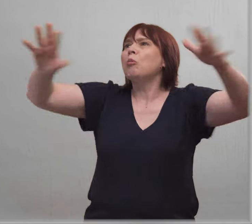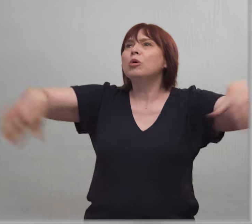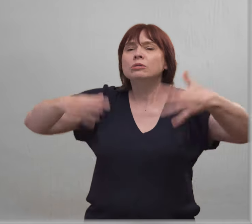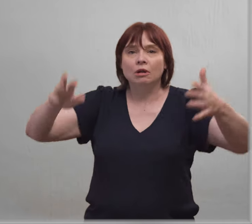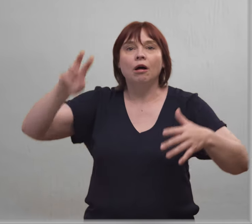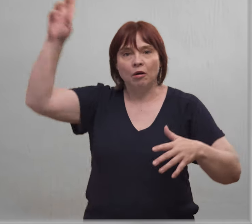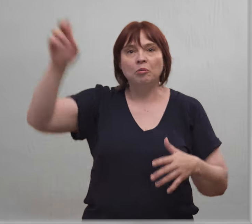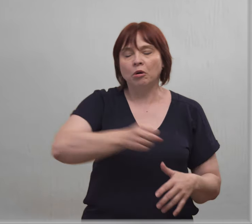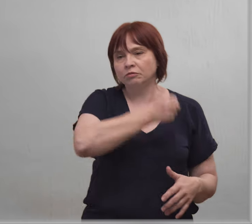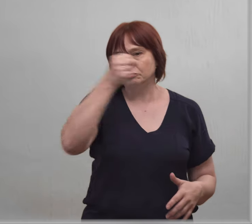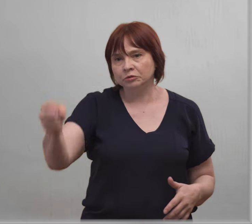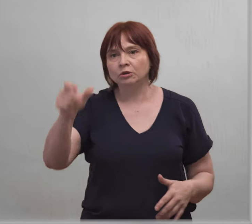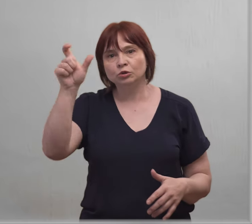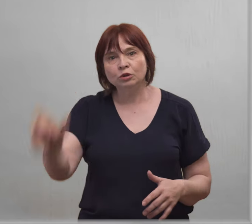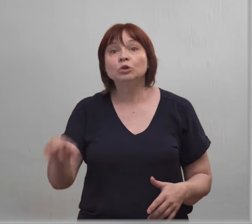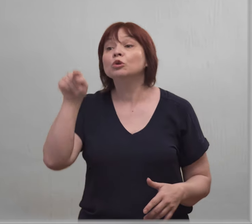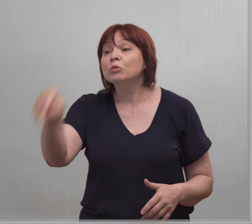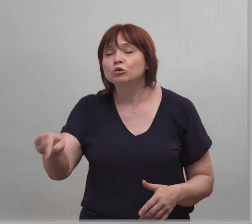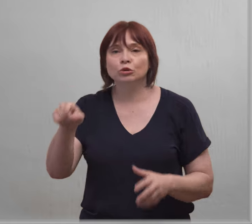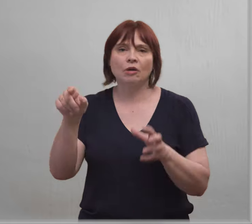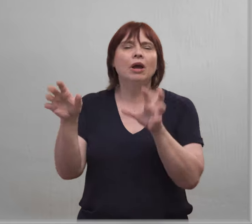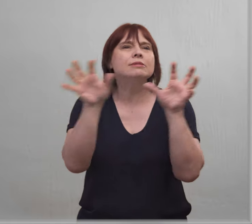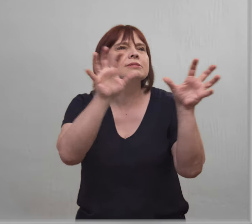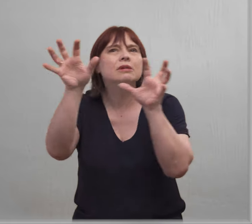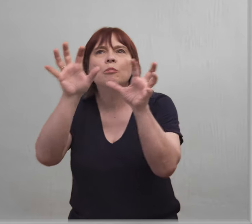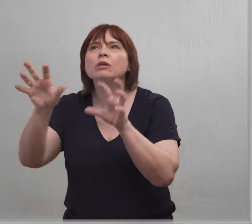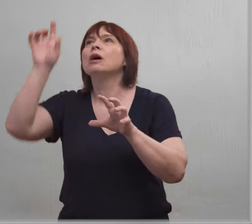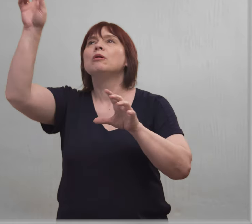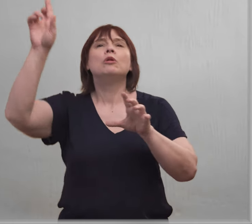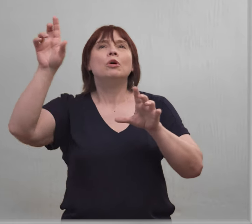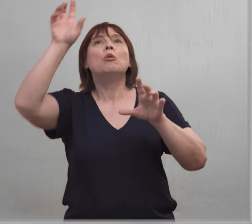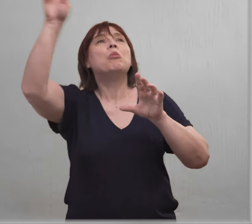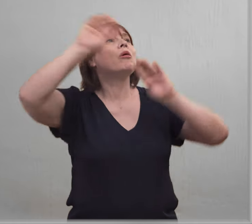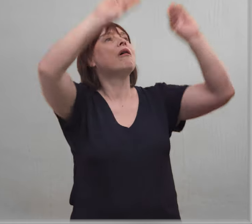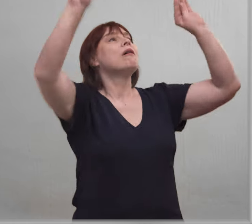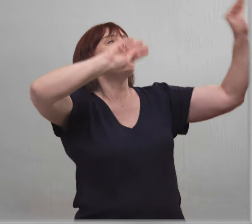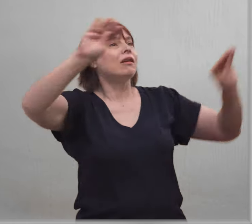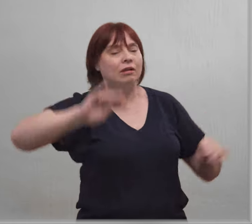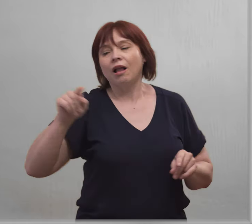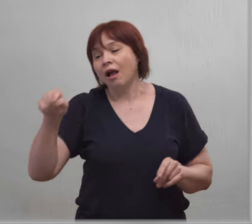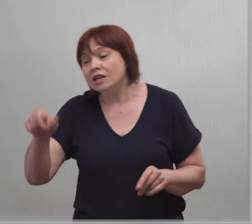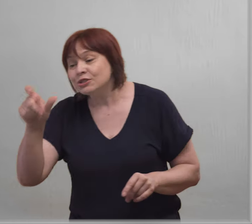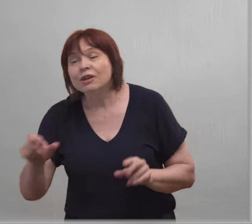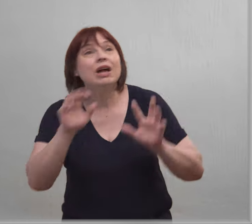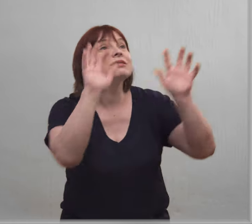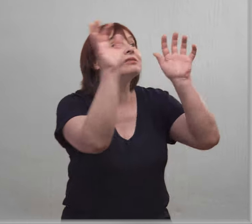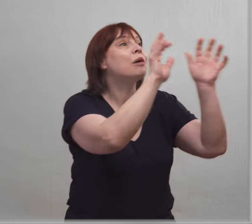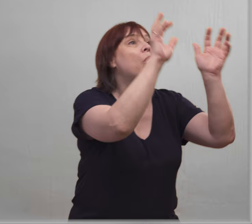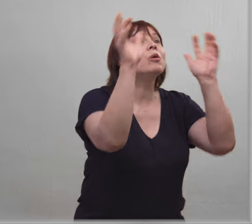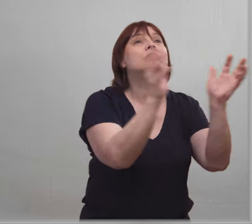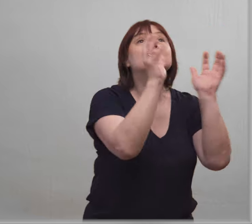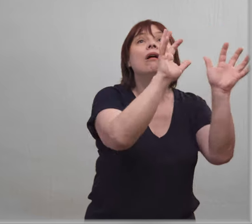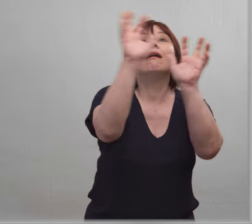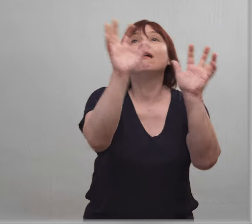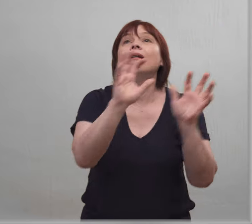человека, чтобы человек заботился о Божьем творении. И поэтому слово «владычество» для